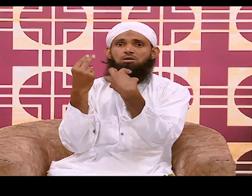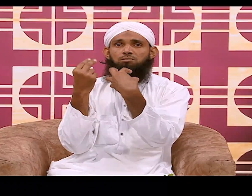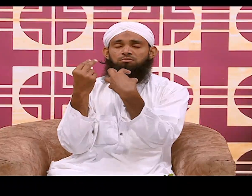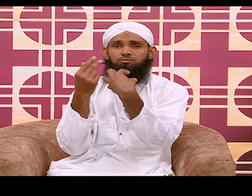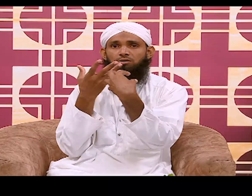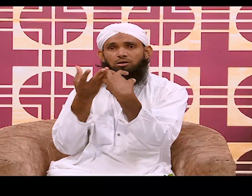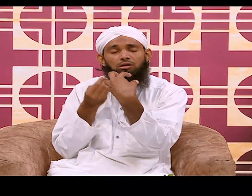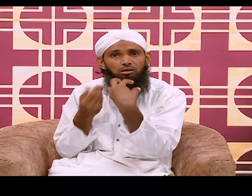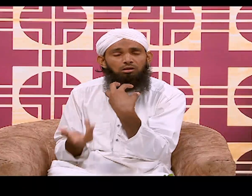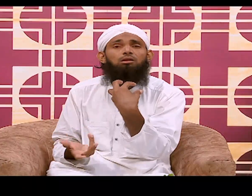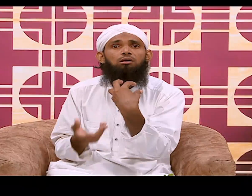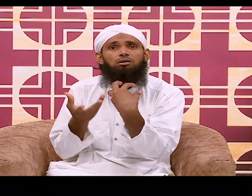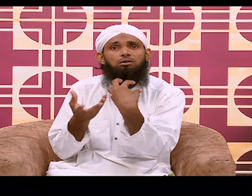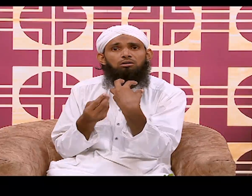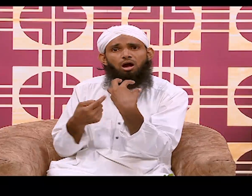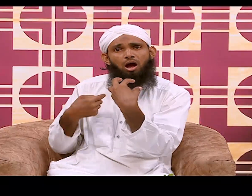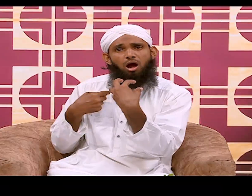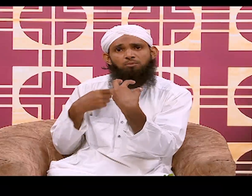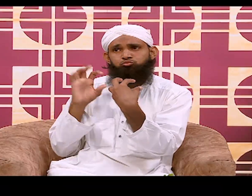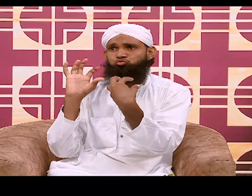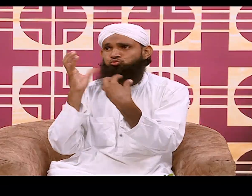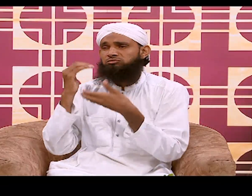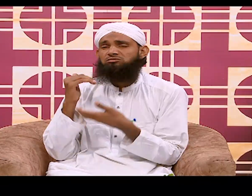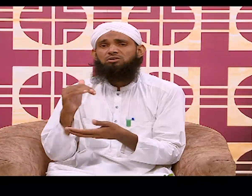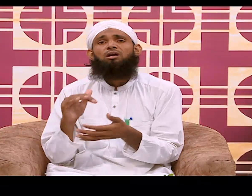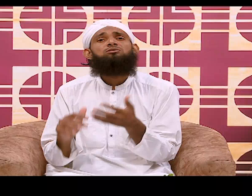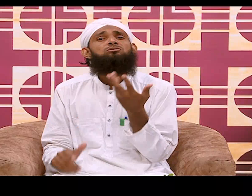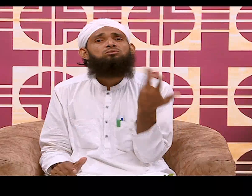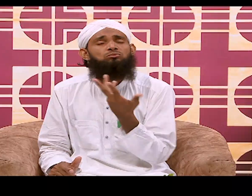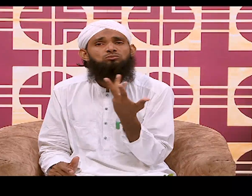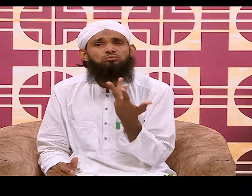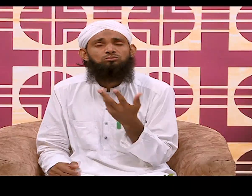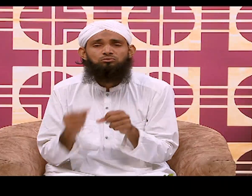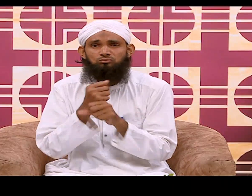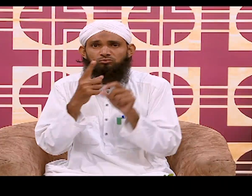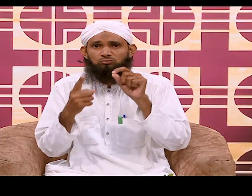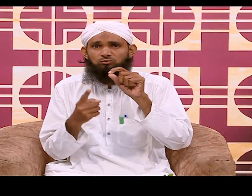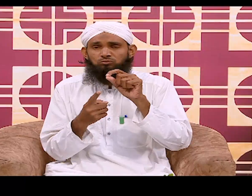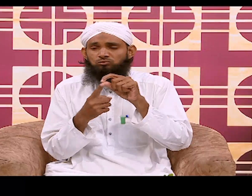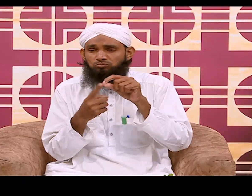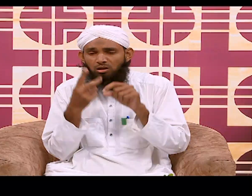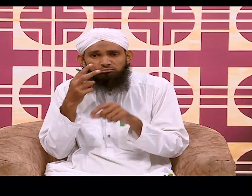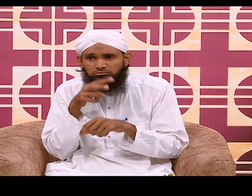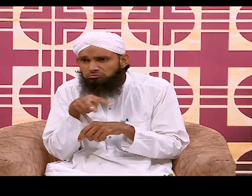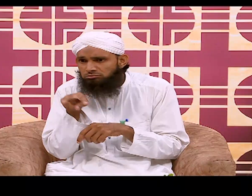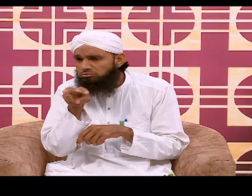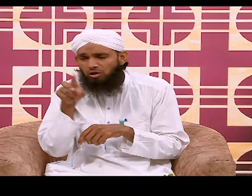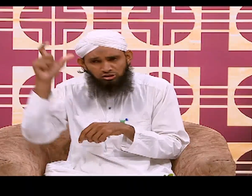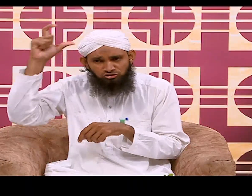القادر، آپ اس لیے پیدا نہیں کیے گئے۔ غوث پاک رحمت اللہ علیہ فرماتے ہیں، بیل کو یوں انسانی زبان میں